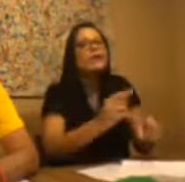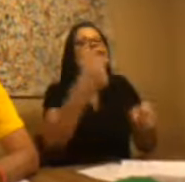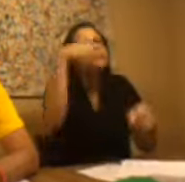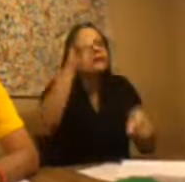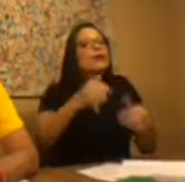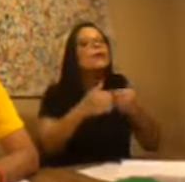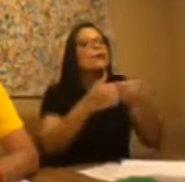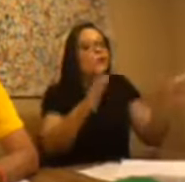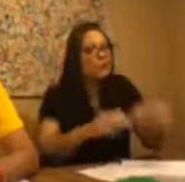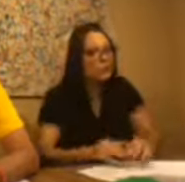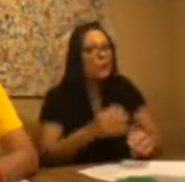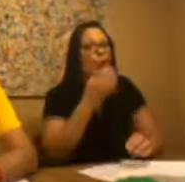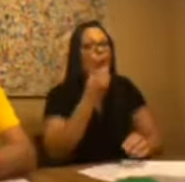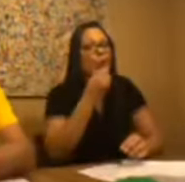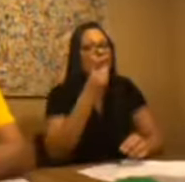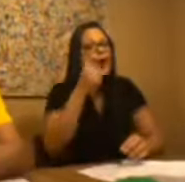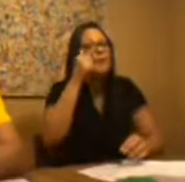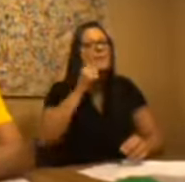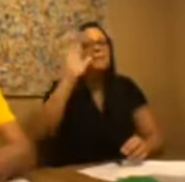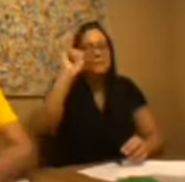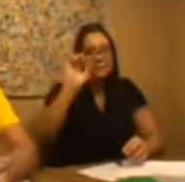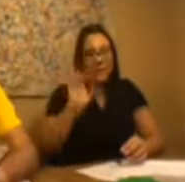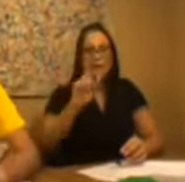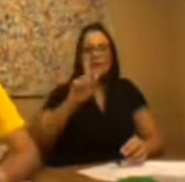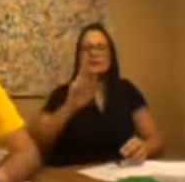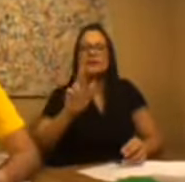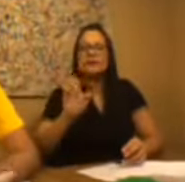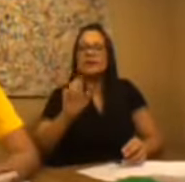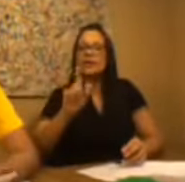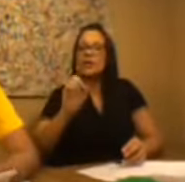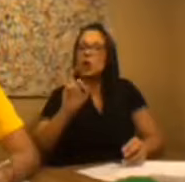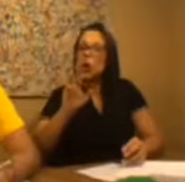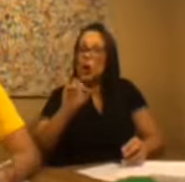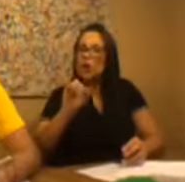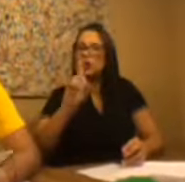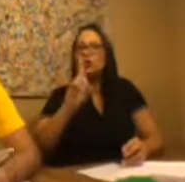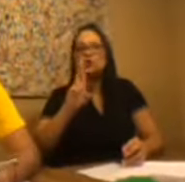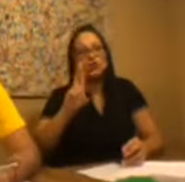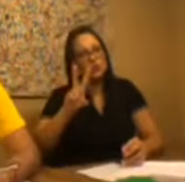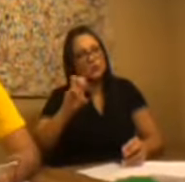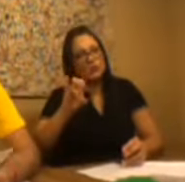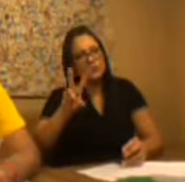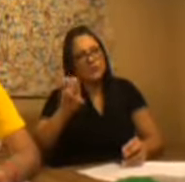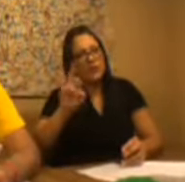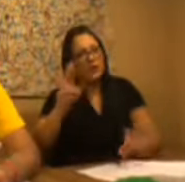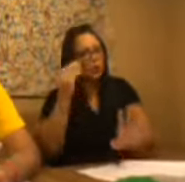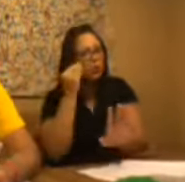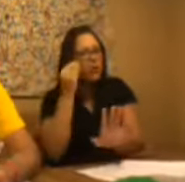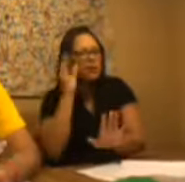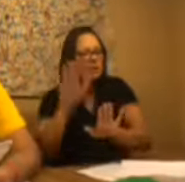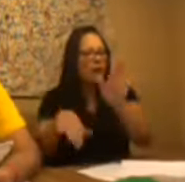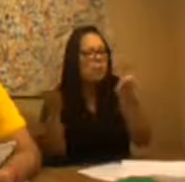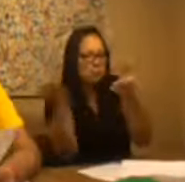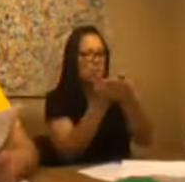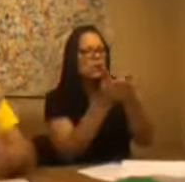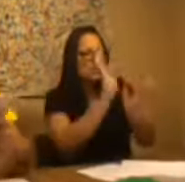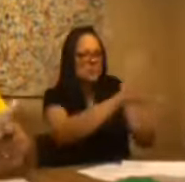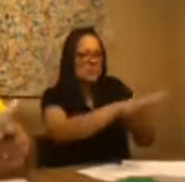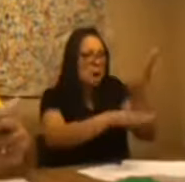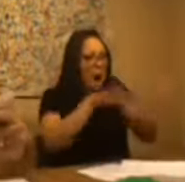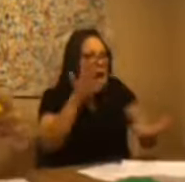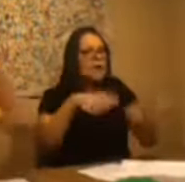foi a mãe do gregório duviver à qual também estão estudando processar lá ela chegou a retirar o post mas o print é terra